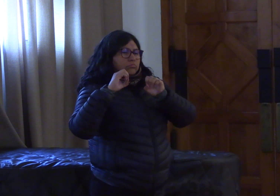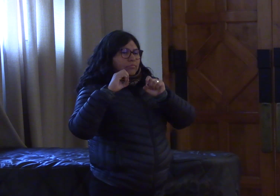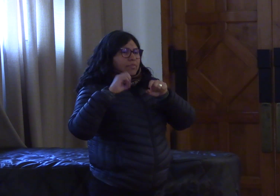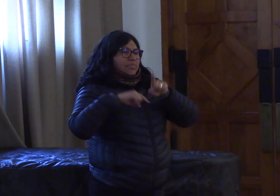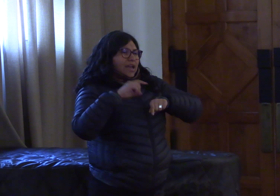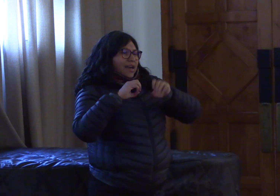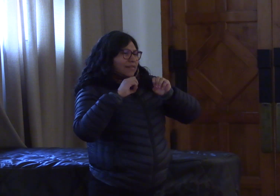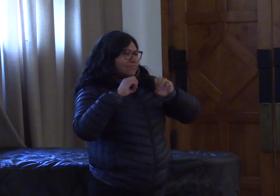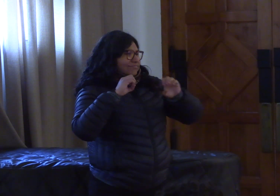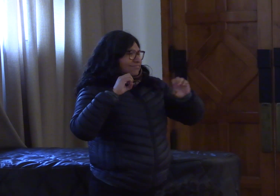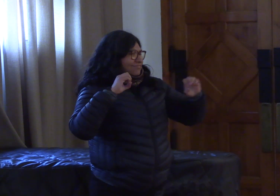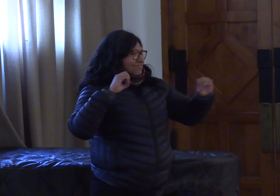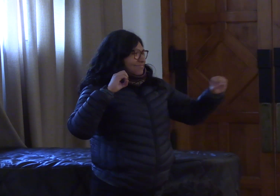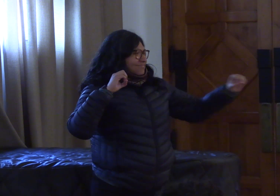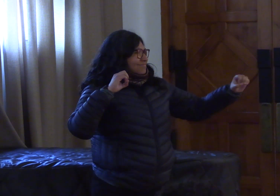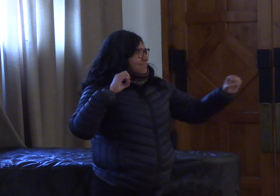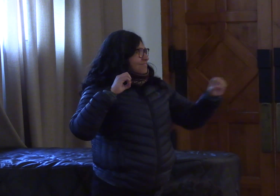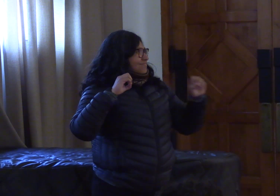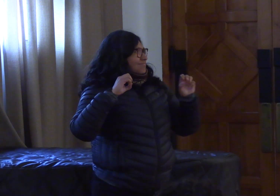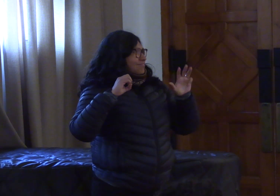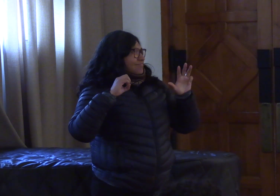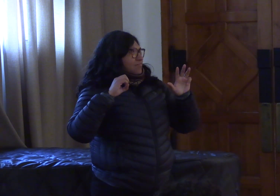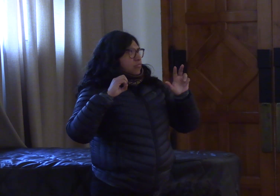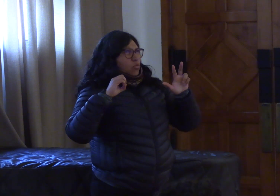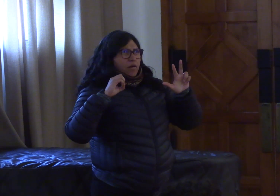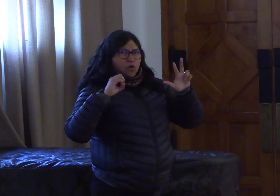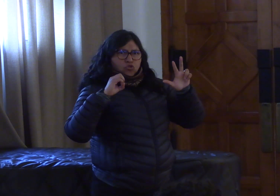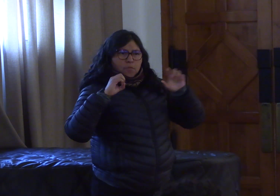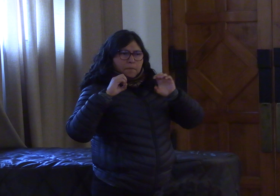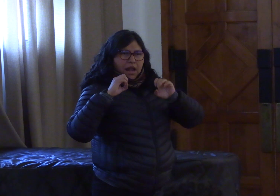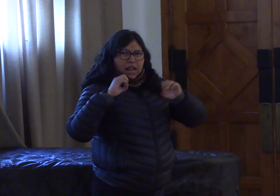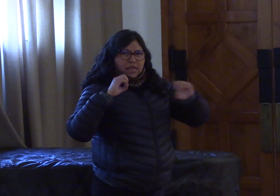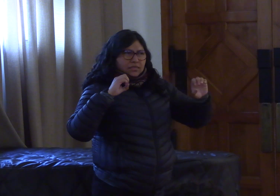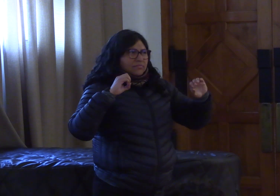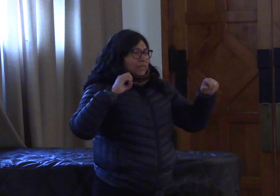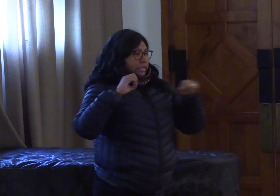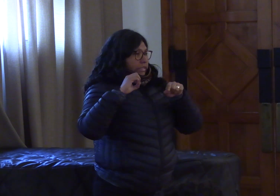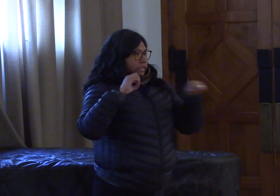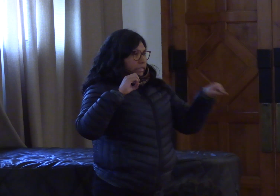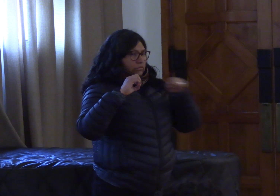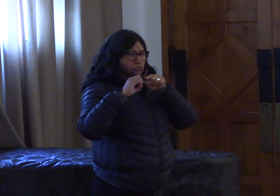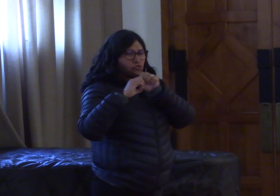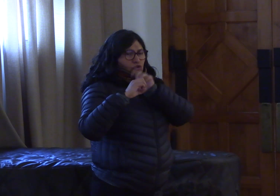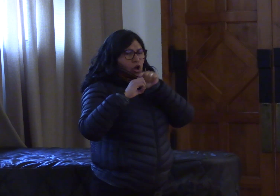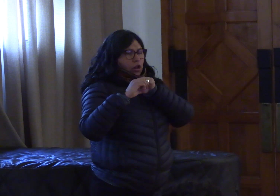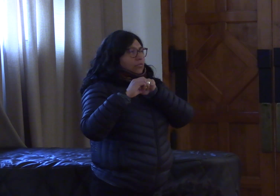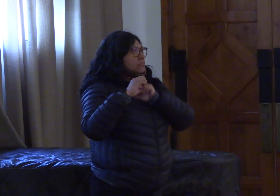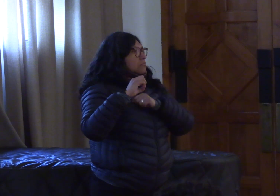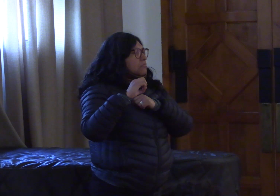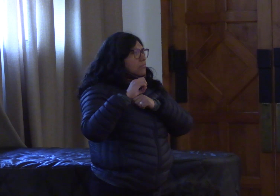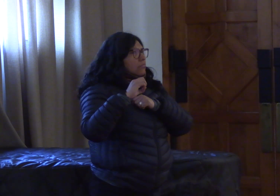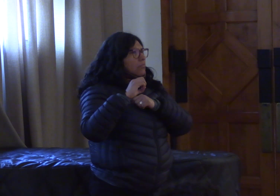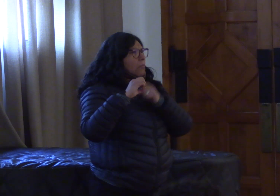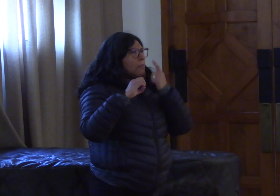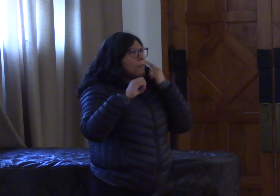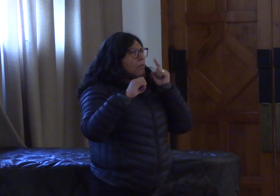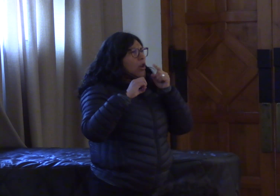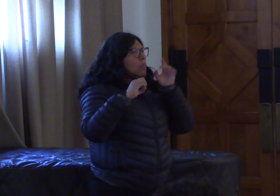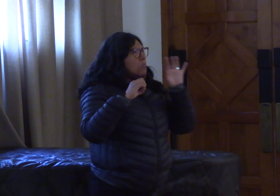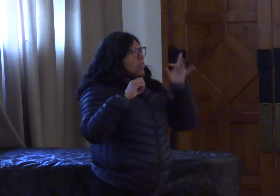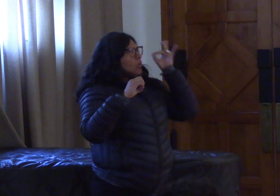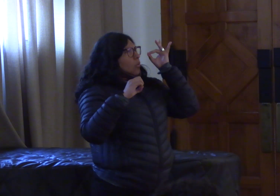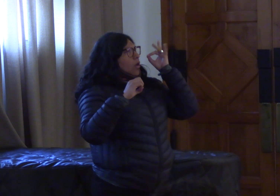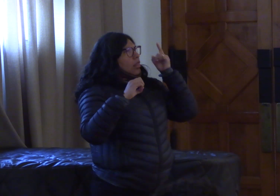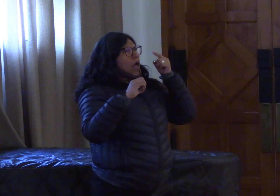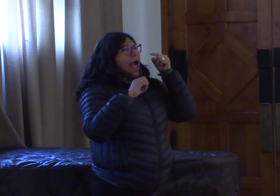caso, por ejemplo, de ver la distancia que hay de la Tierra a 800.000